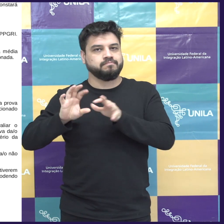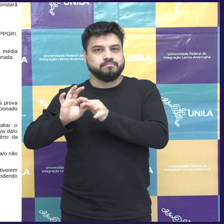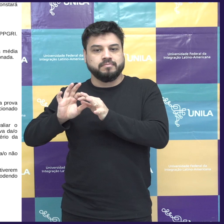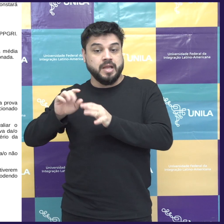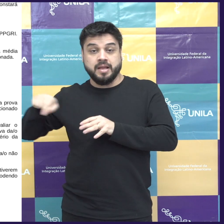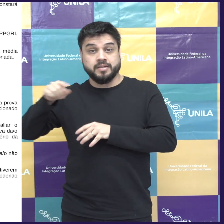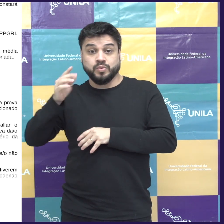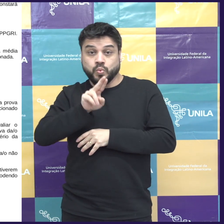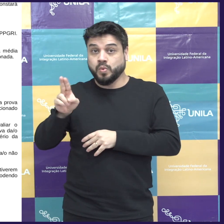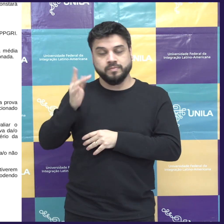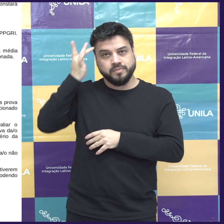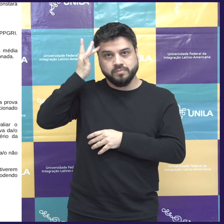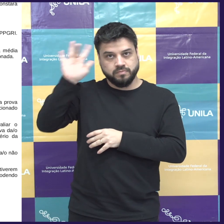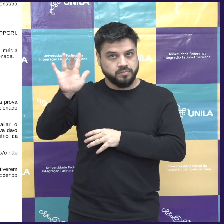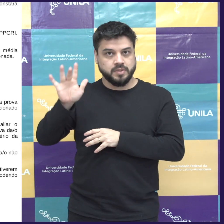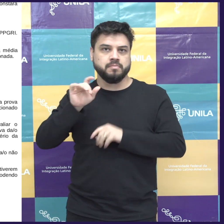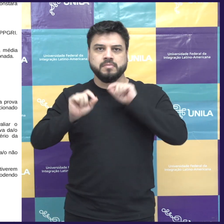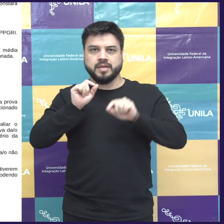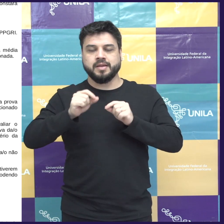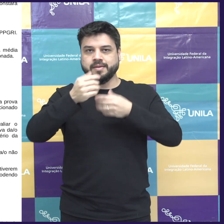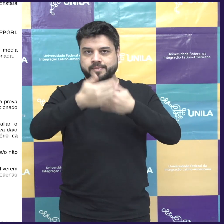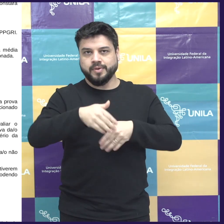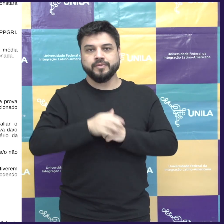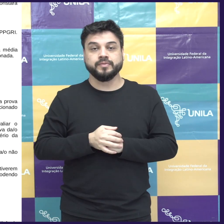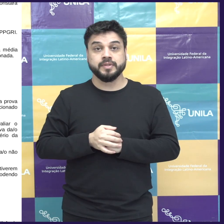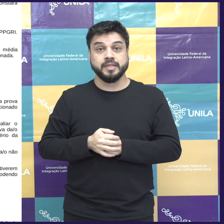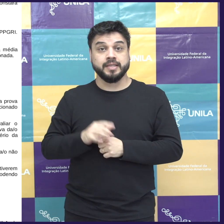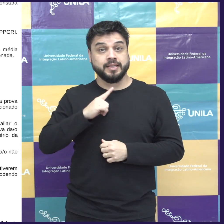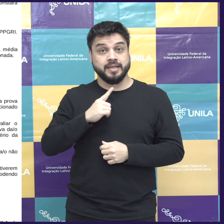candidato não é identificado por dois